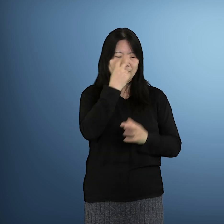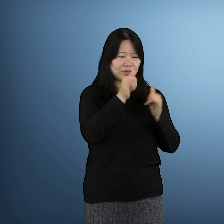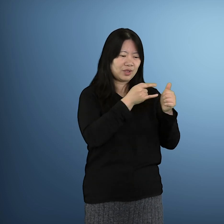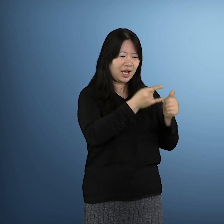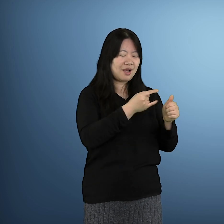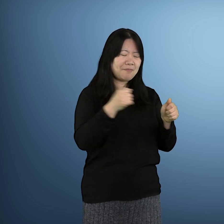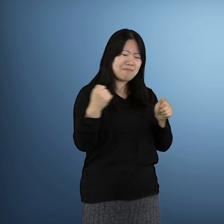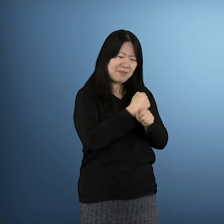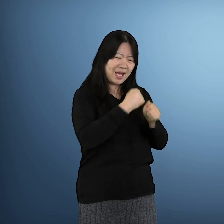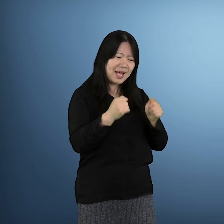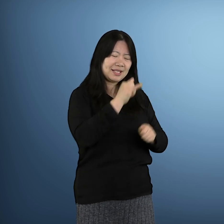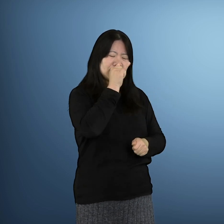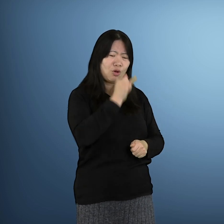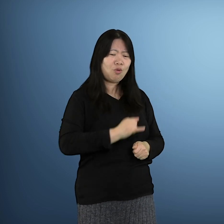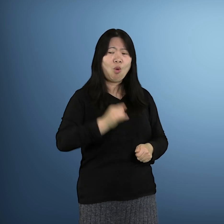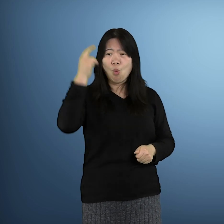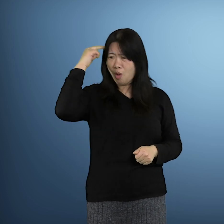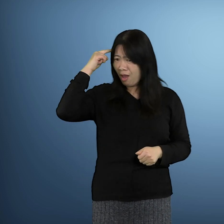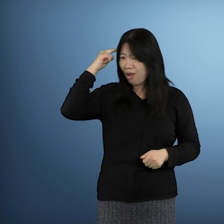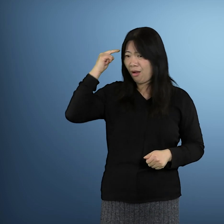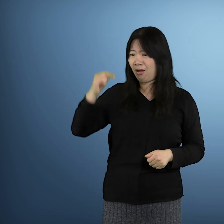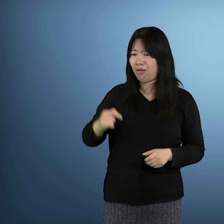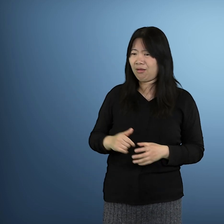감독관한테 맞았어. 왜요?